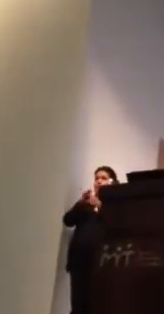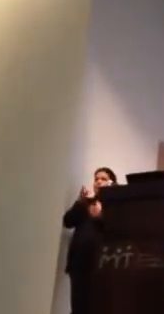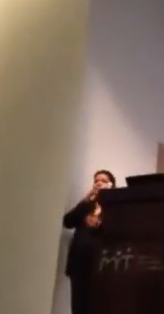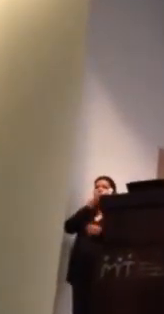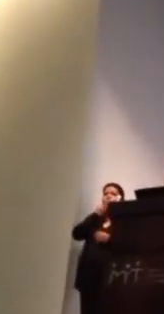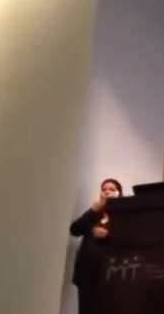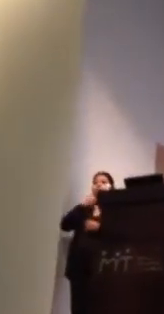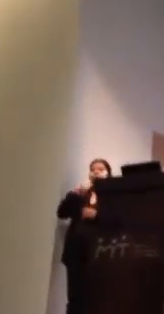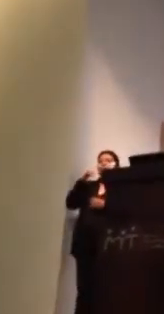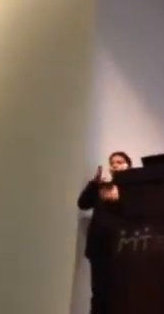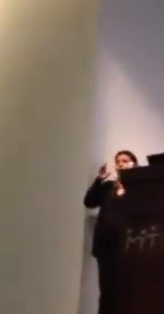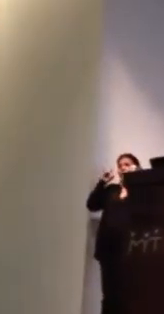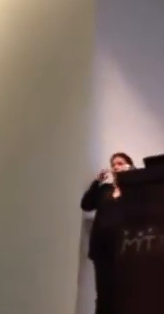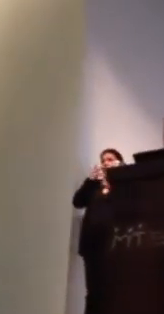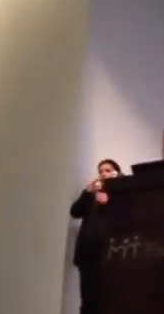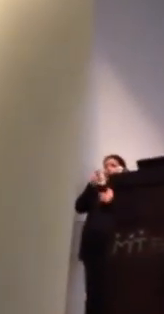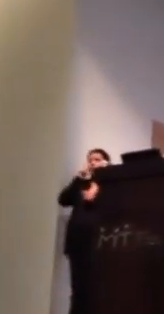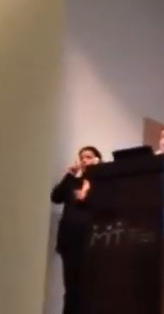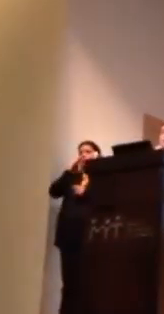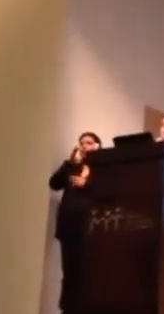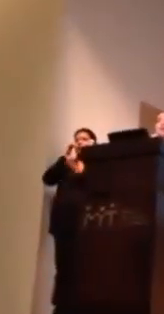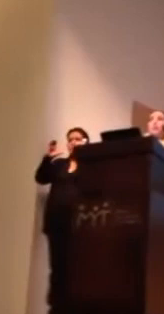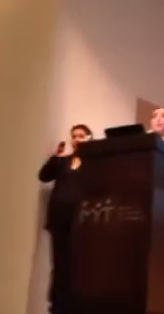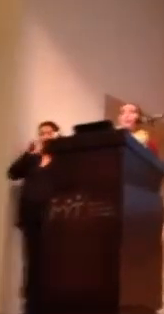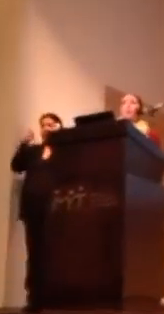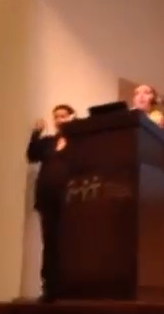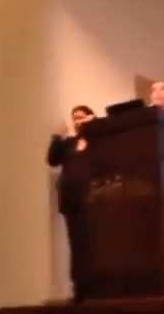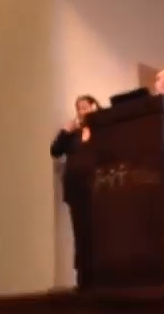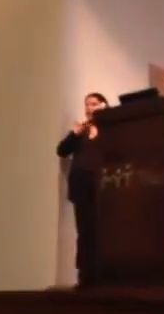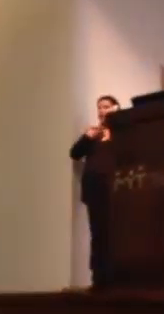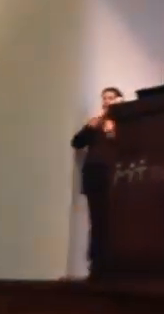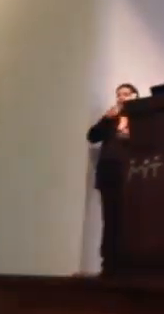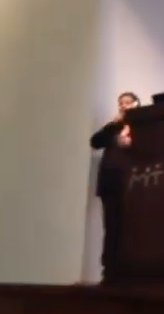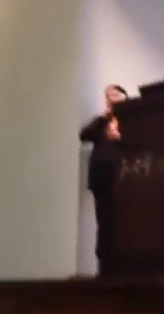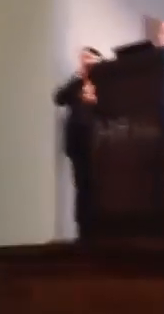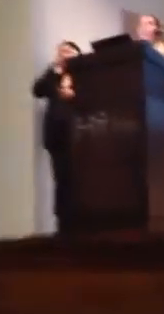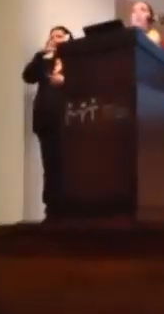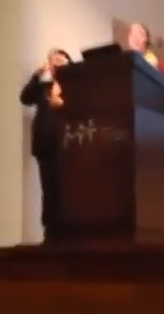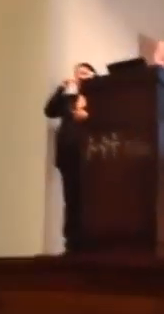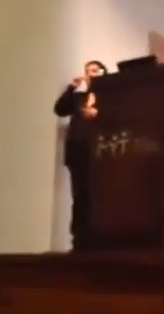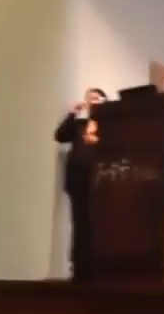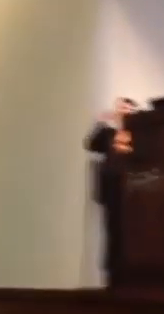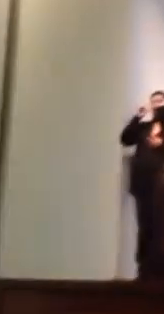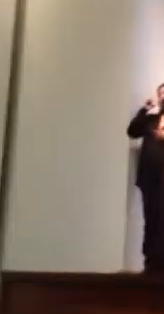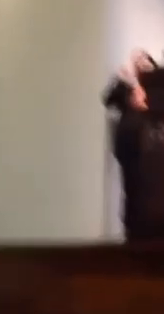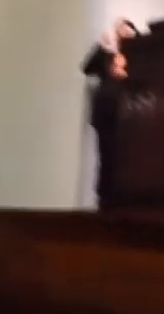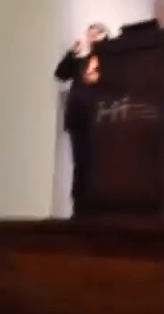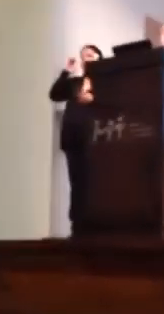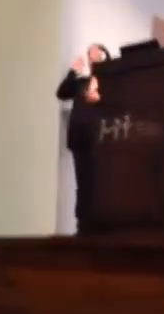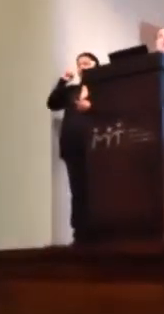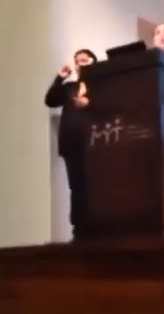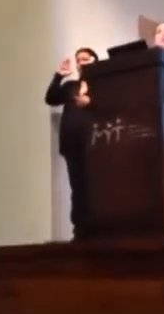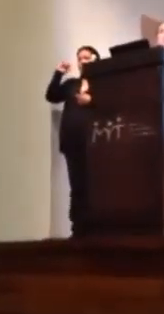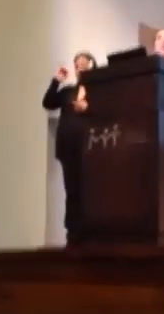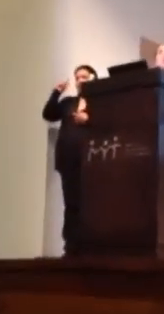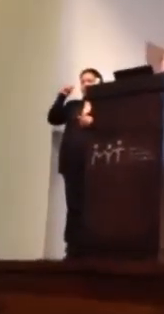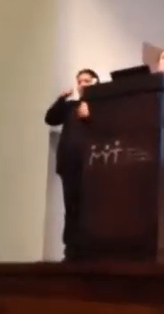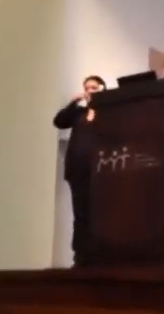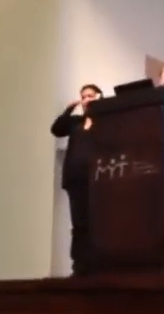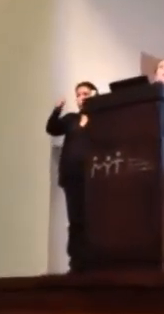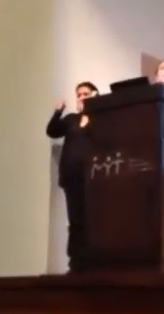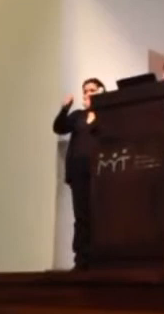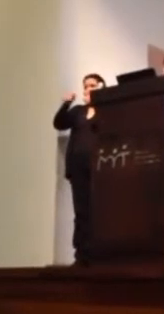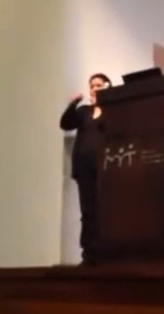hiperactivos. También les quiero comentar, hay niños con trastornos de déficit de atención que no son hiperactivos, sino por el contrario,